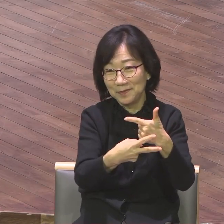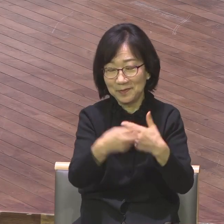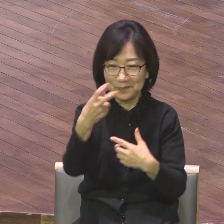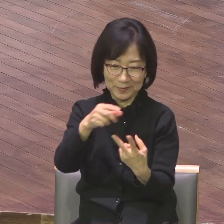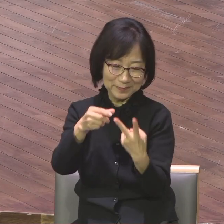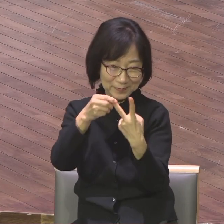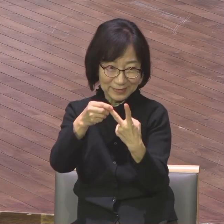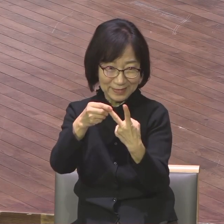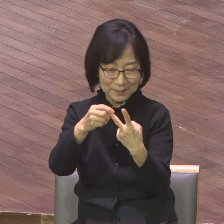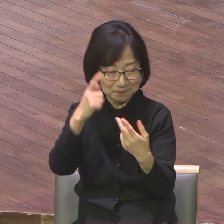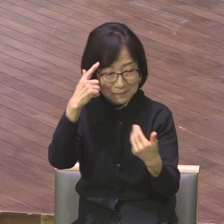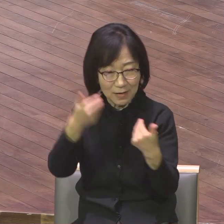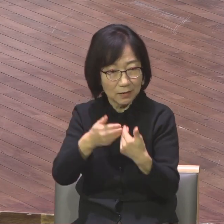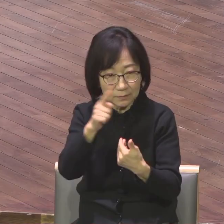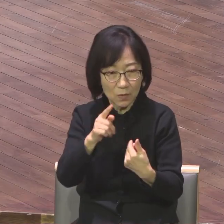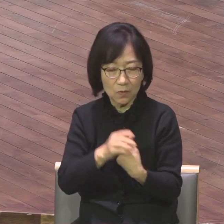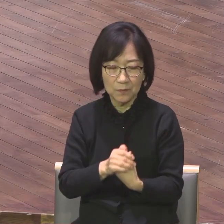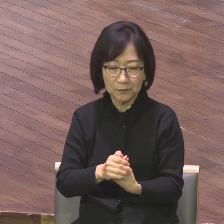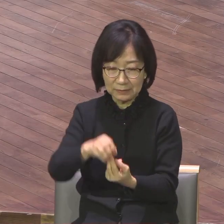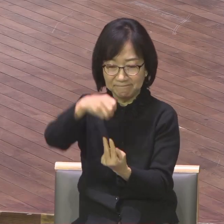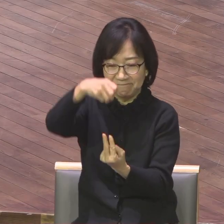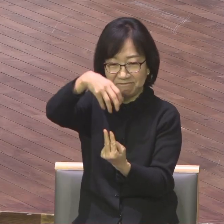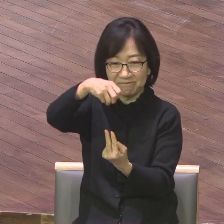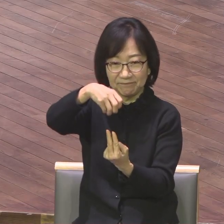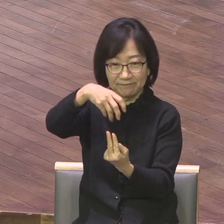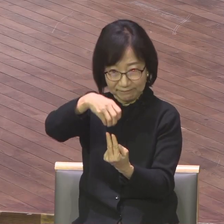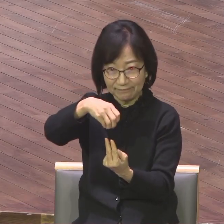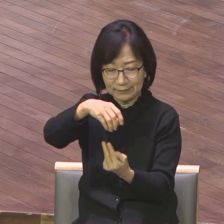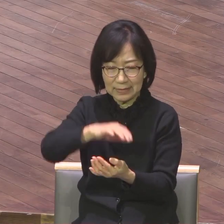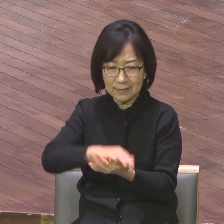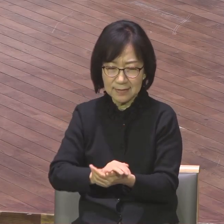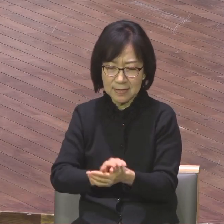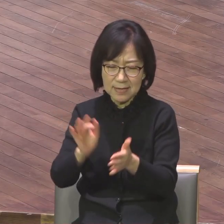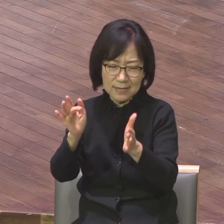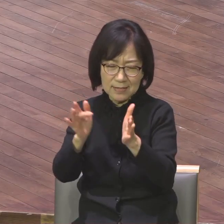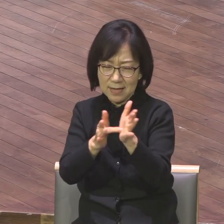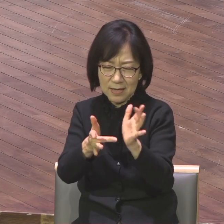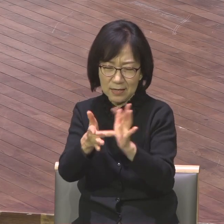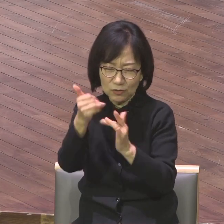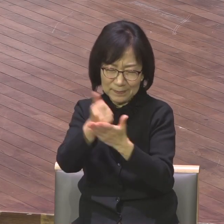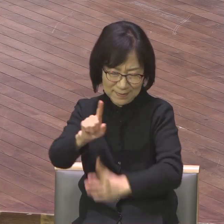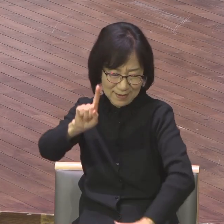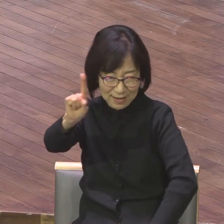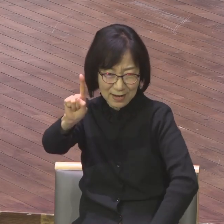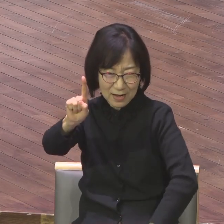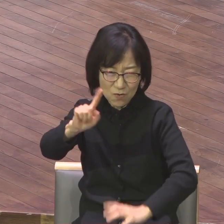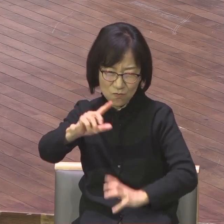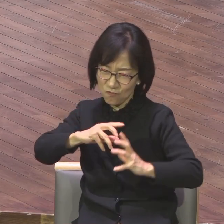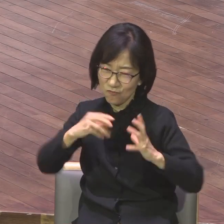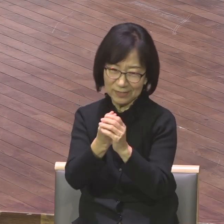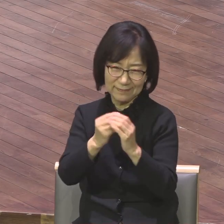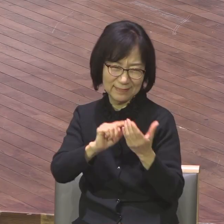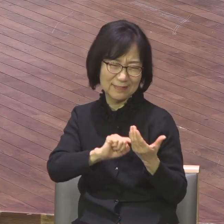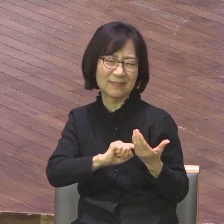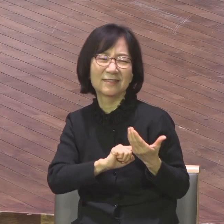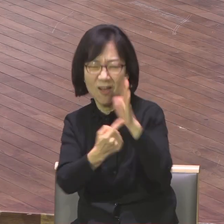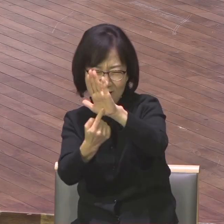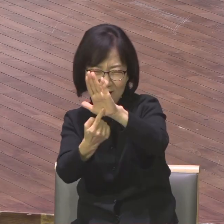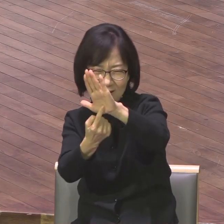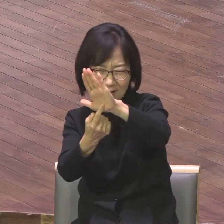이 세례 요한은 오직 예수 그리스도만 드러내는 그런